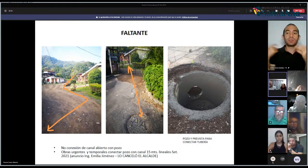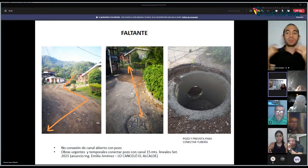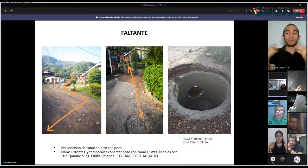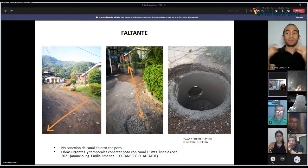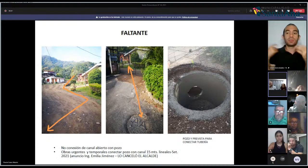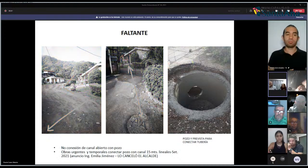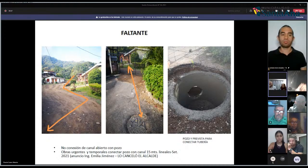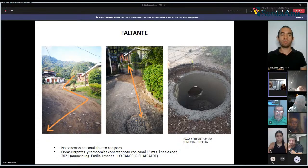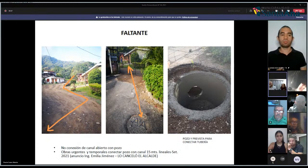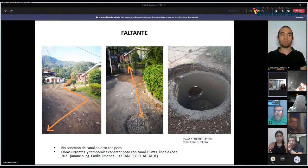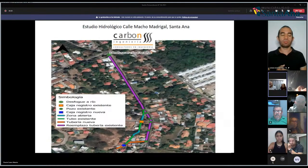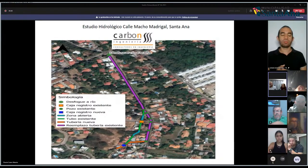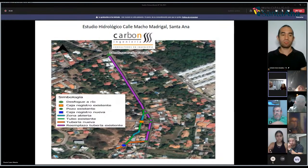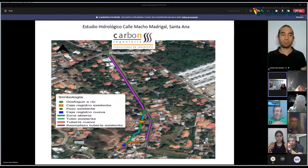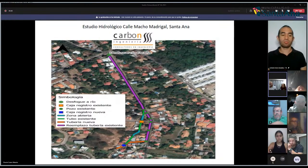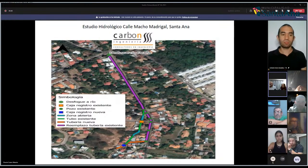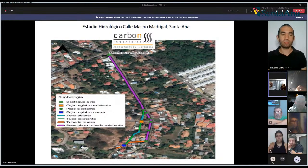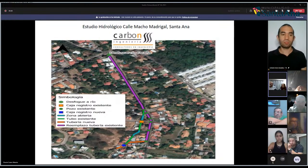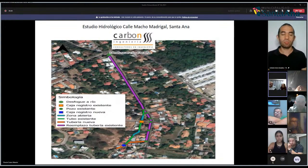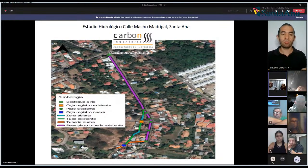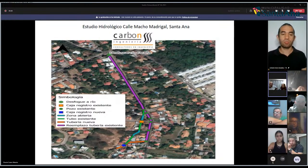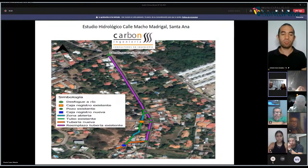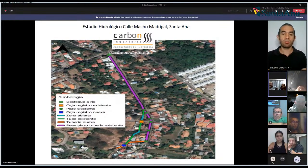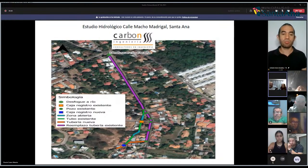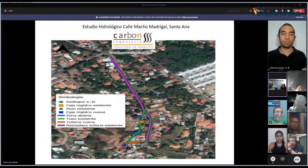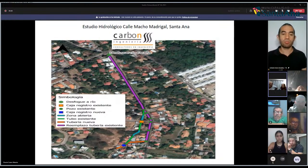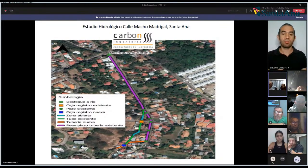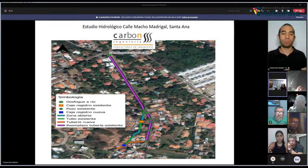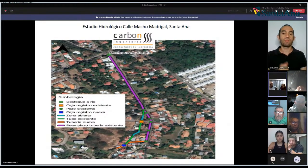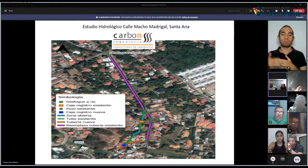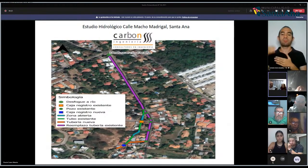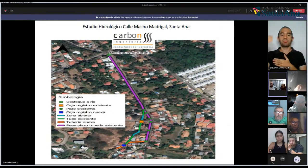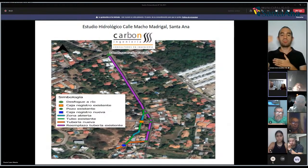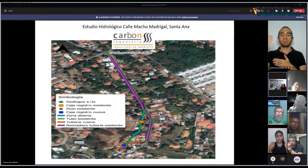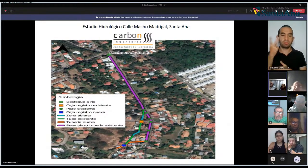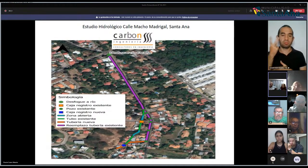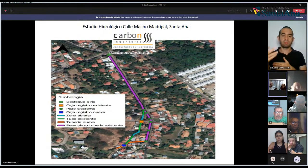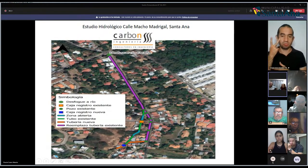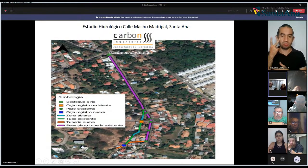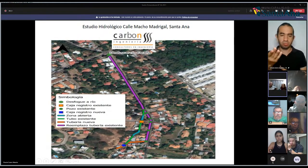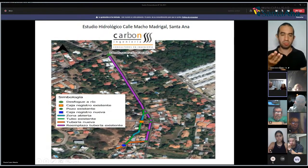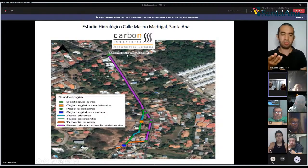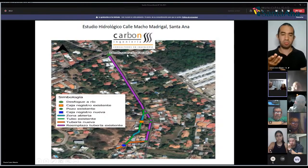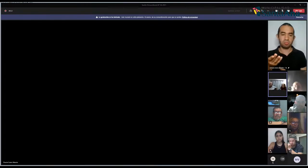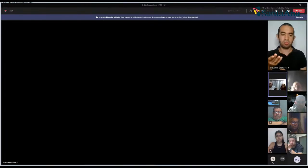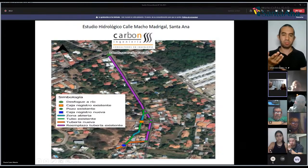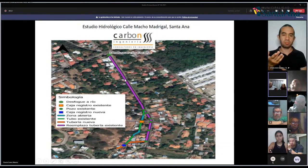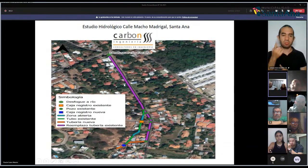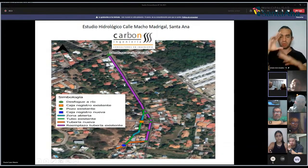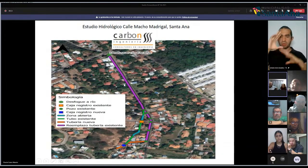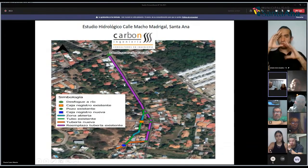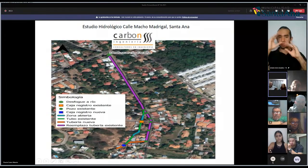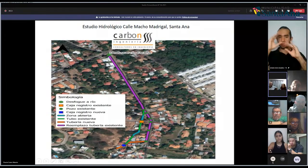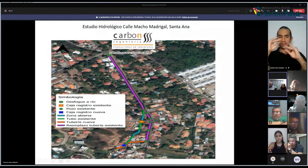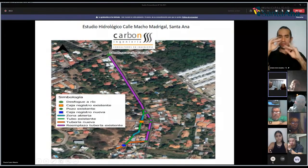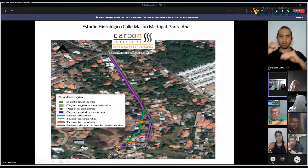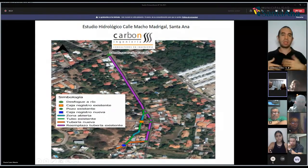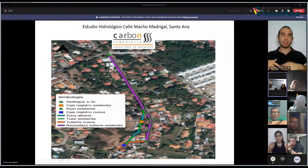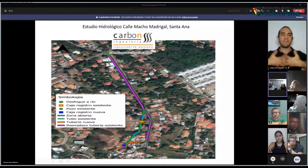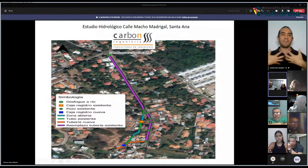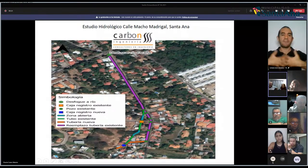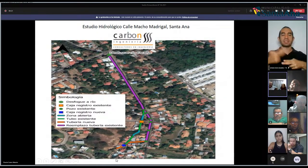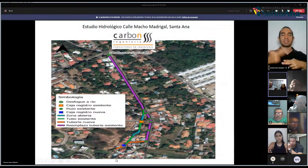posteriormente bueno este fue estos partes de la información de esta empresa carbón de ingeniería verdad que